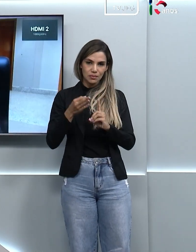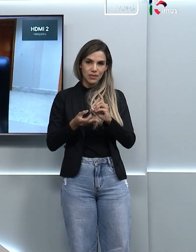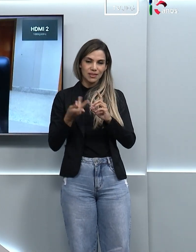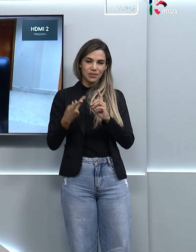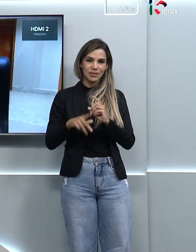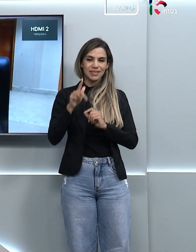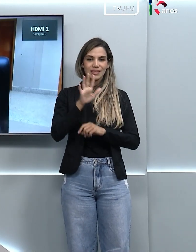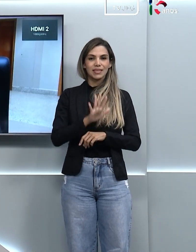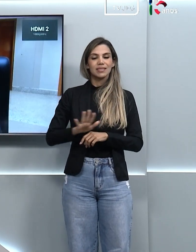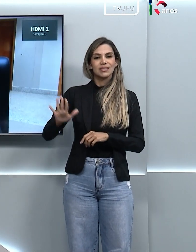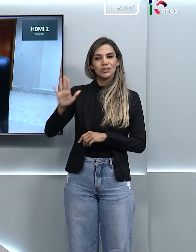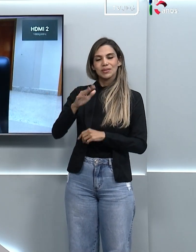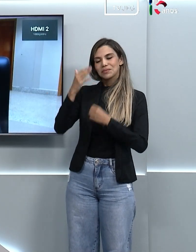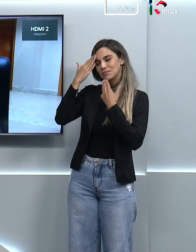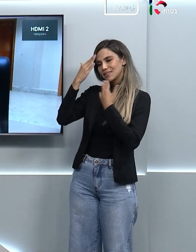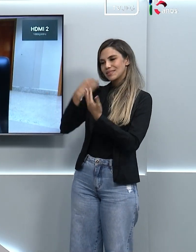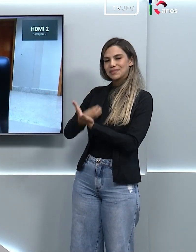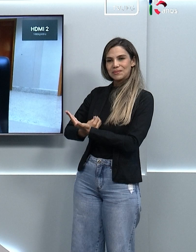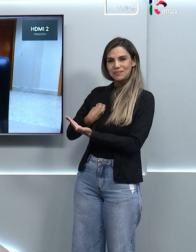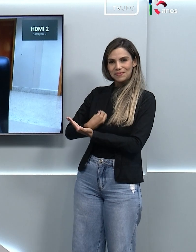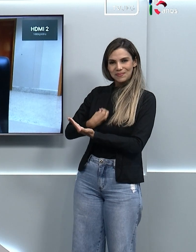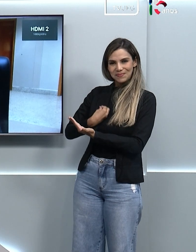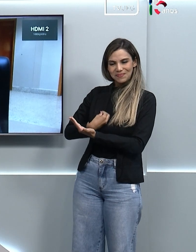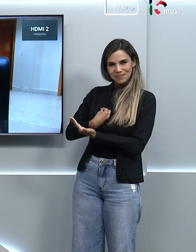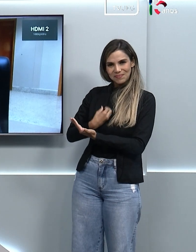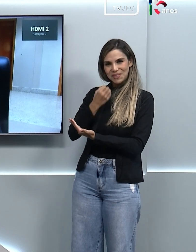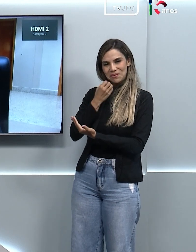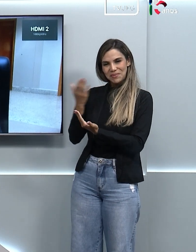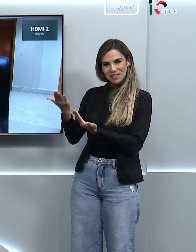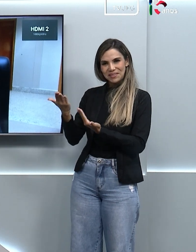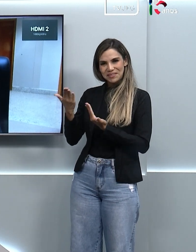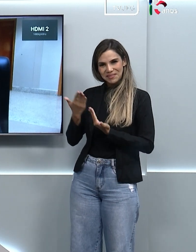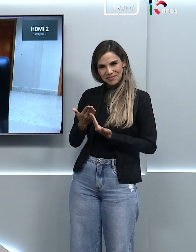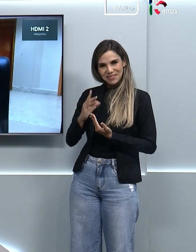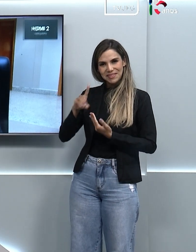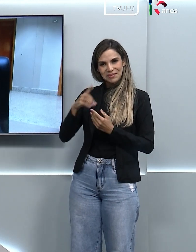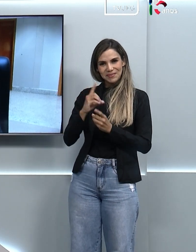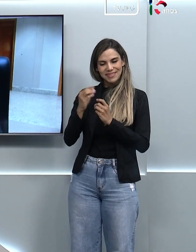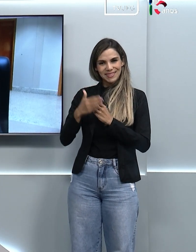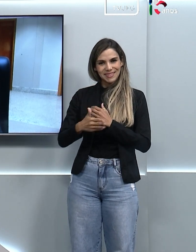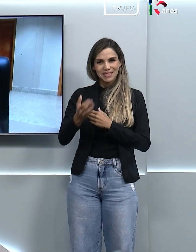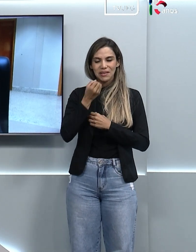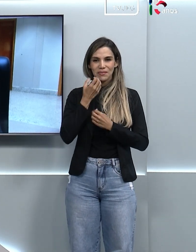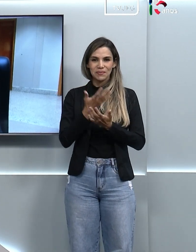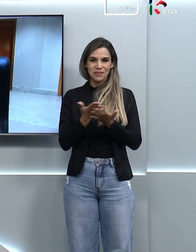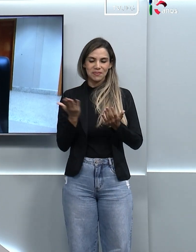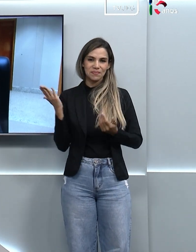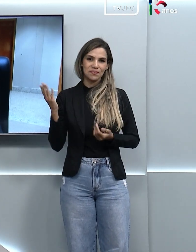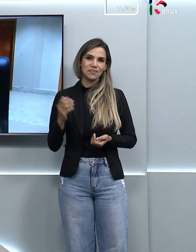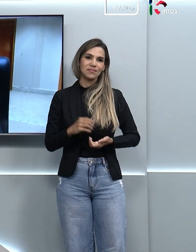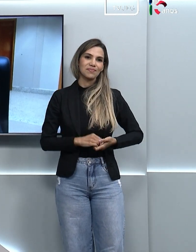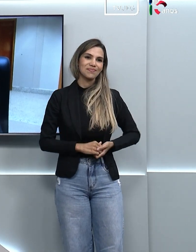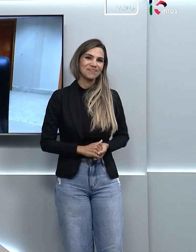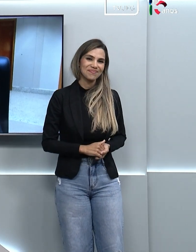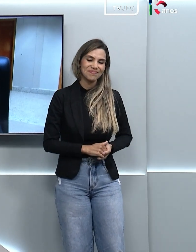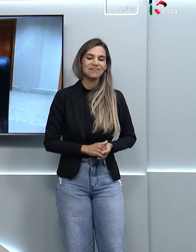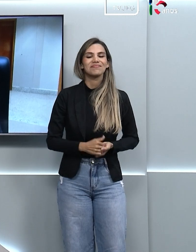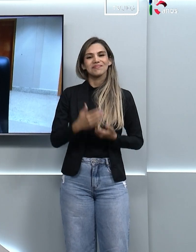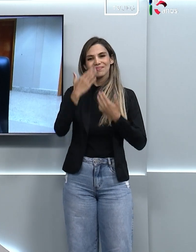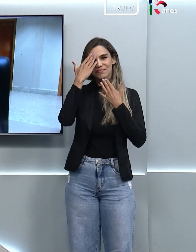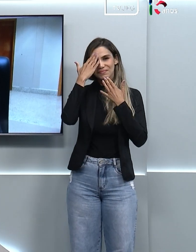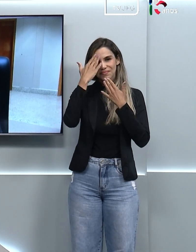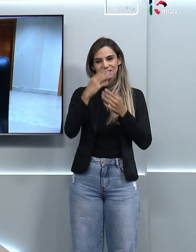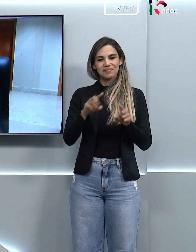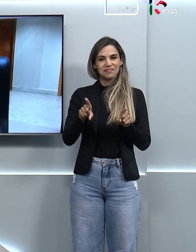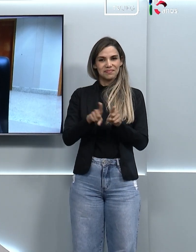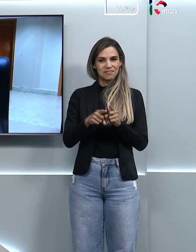Extrajudicial de Goiás. Muito obrigada pela sua presença, doutor. Seja sempre bem-vindo e bom evento para vocês. Eu que agradeço, em nome